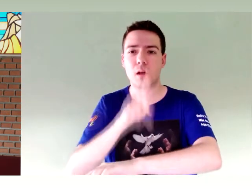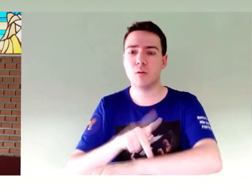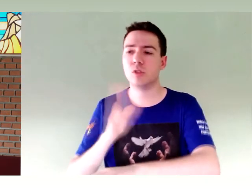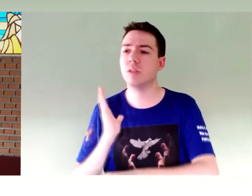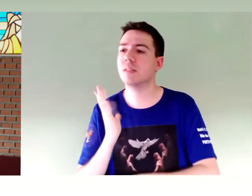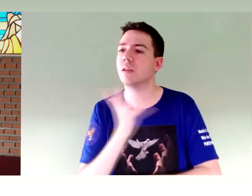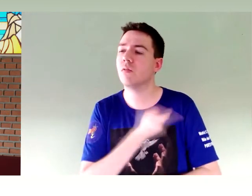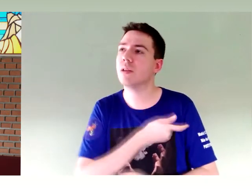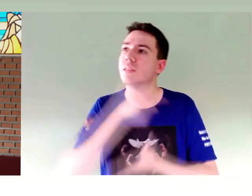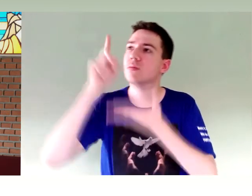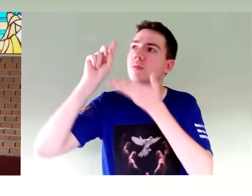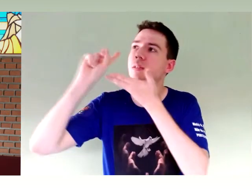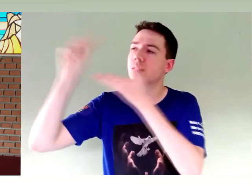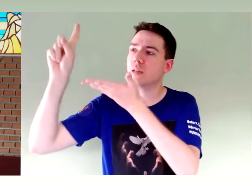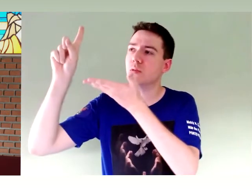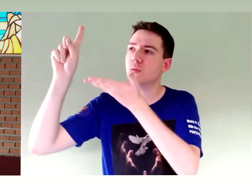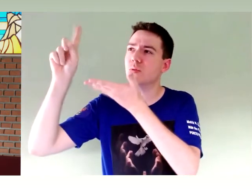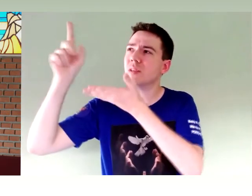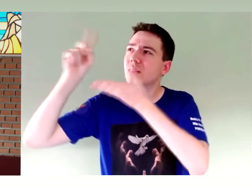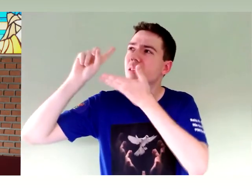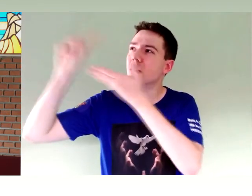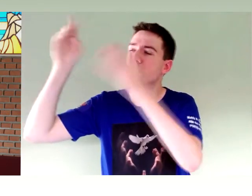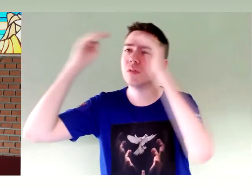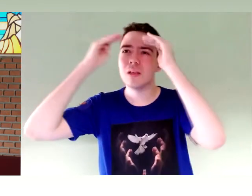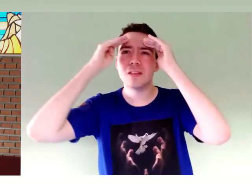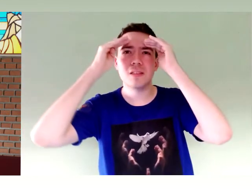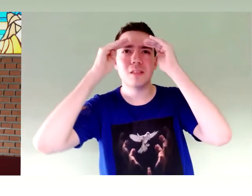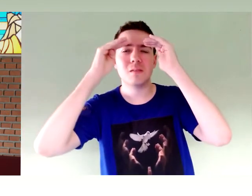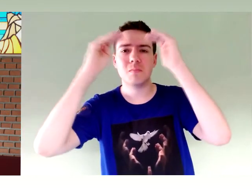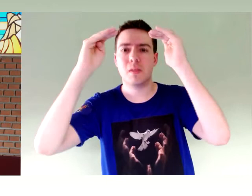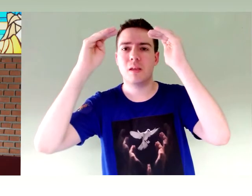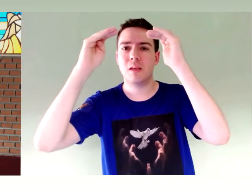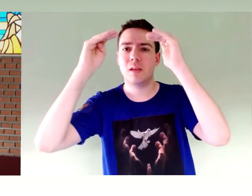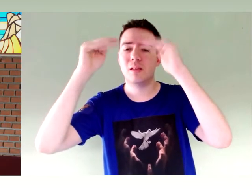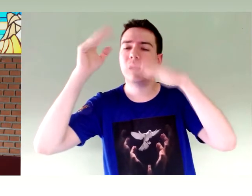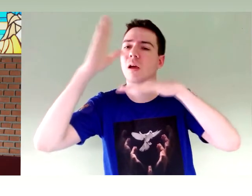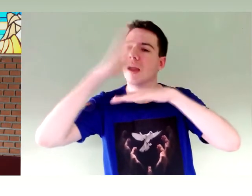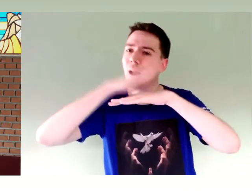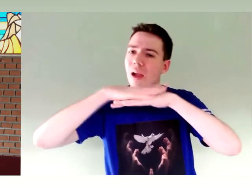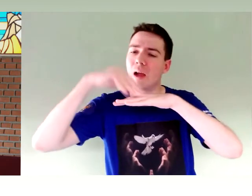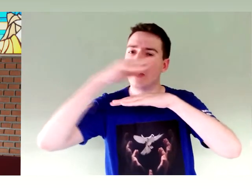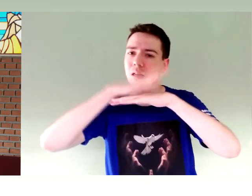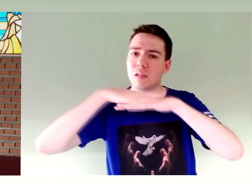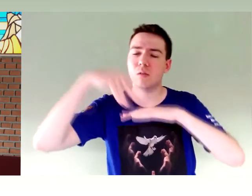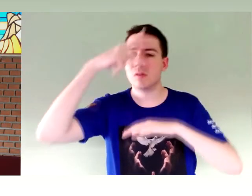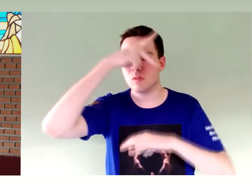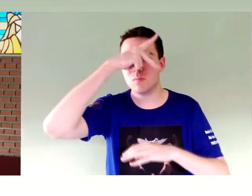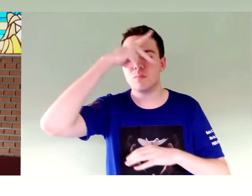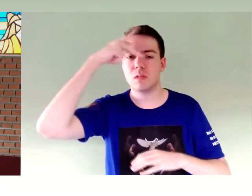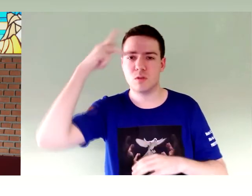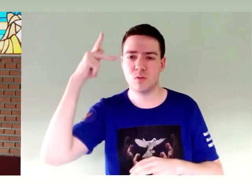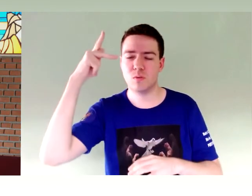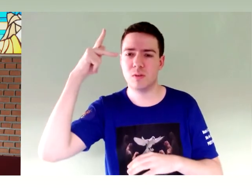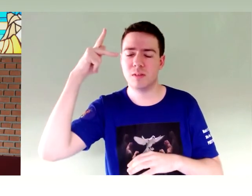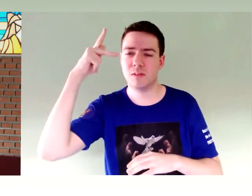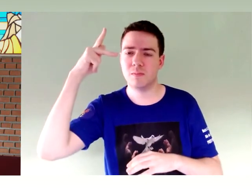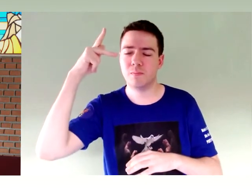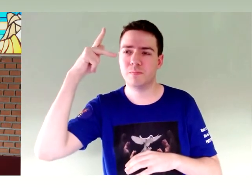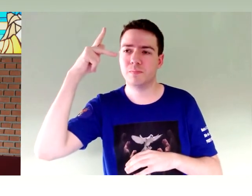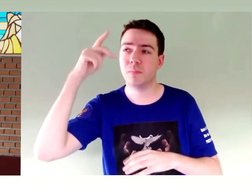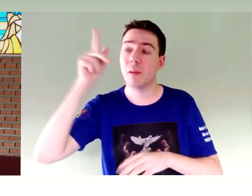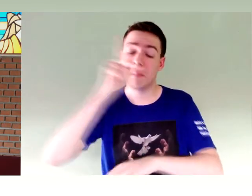pedagogia salvadora, Deus age com grande respeito, com muita delicadeza na sua relação com o